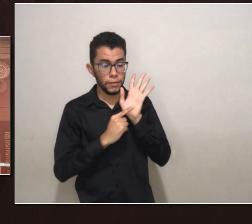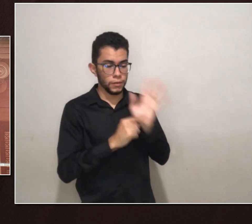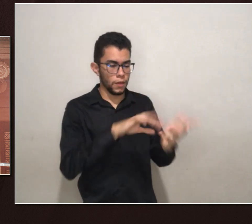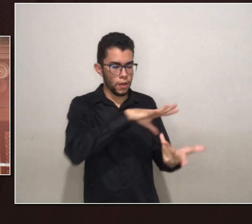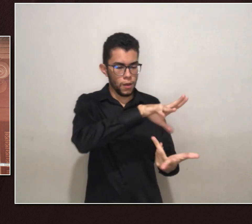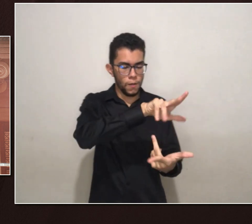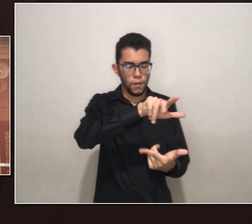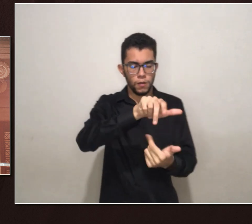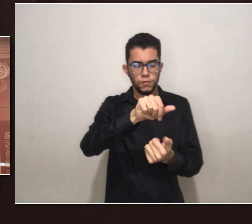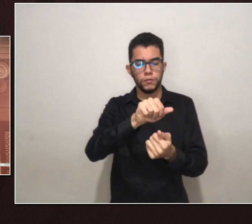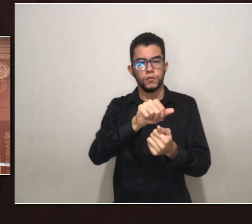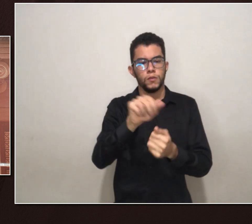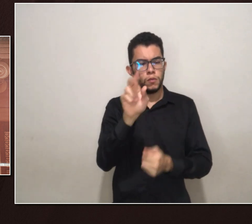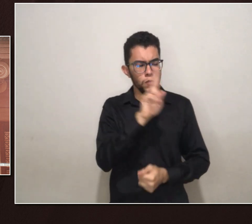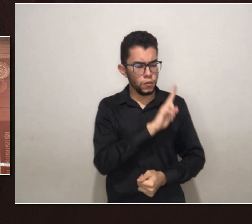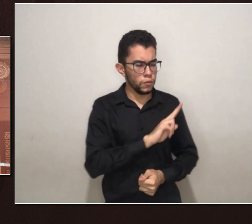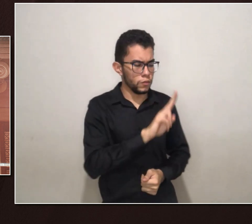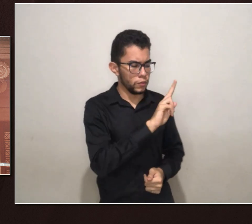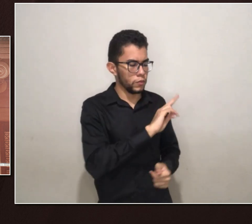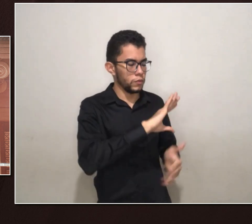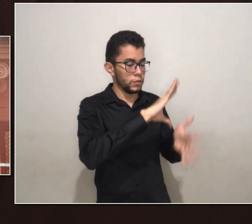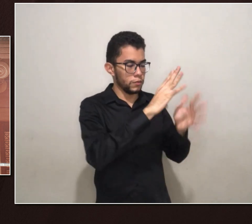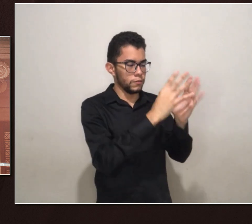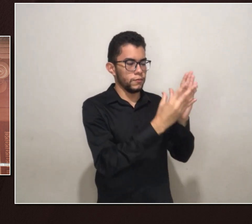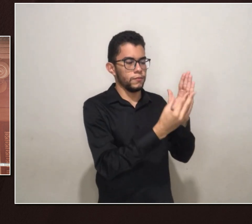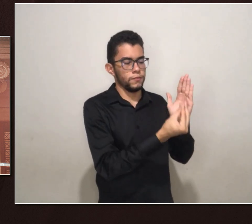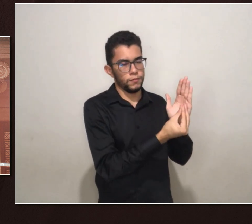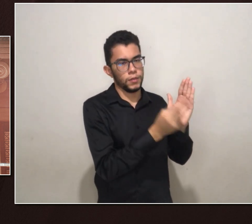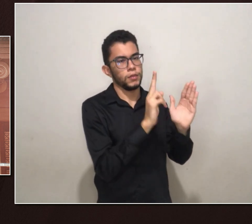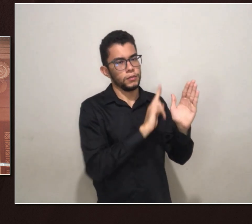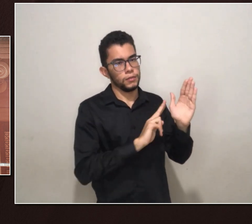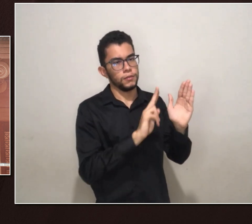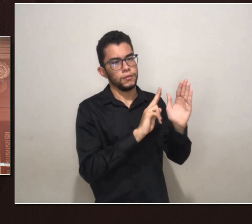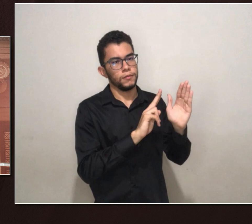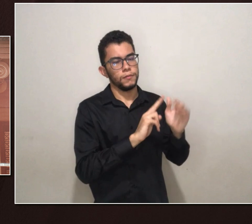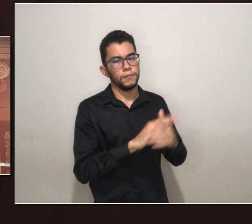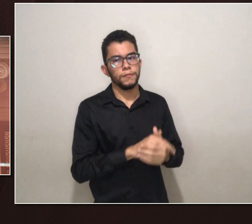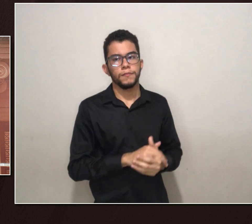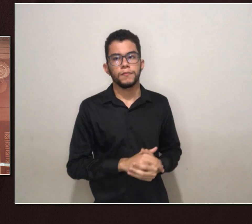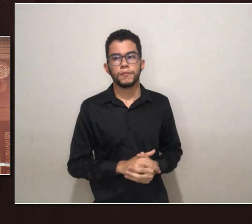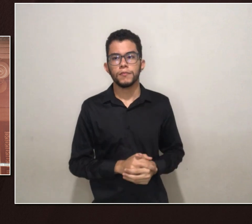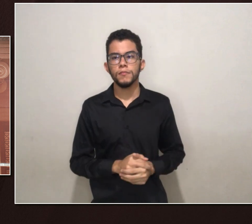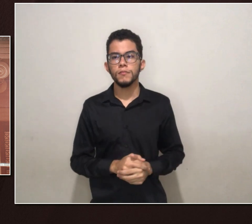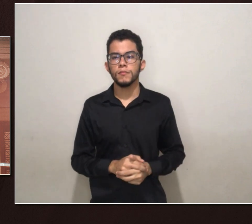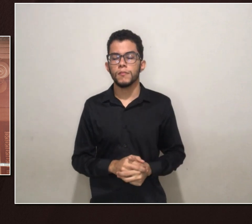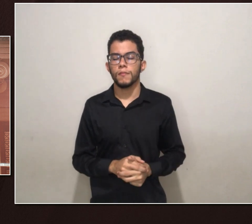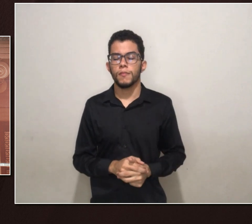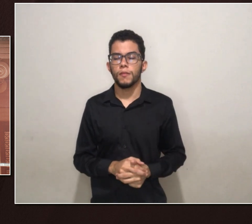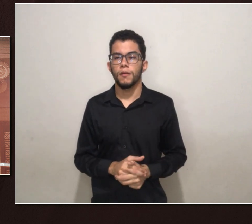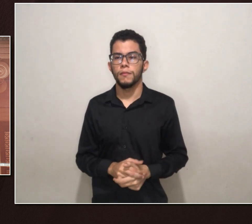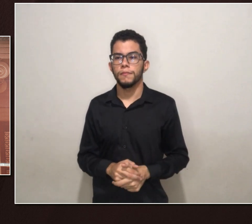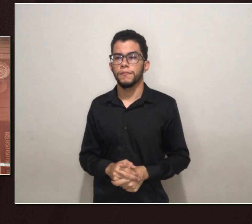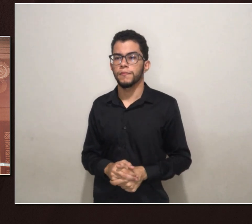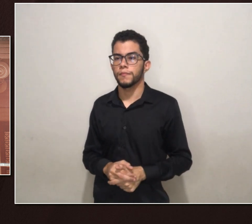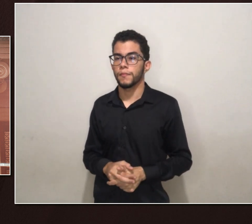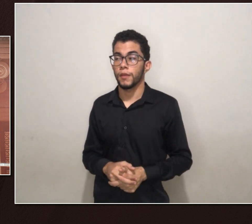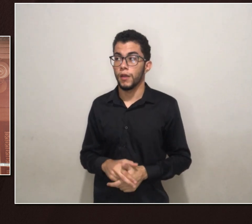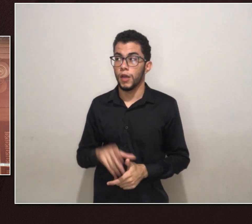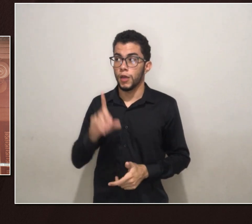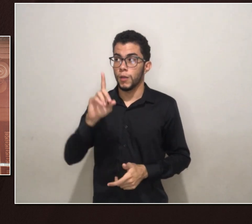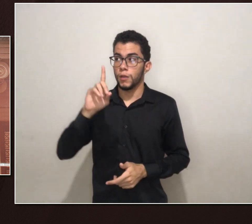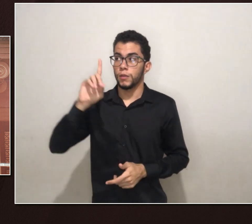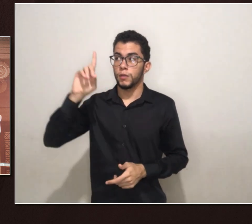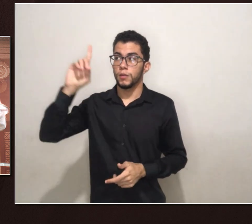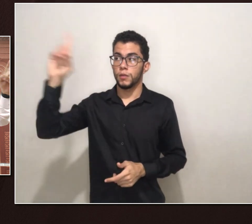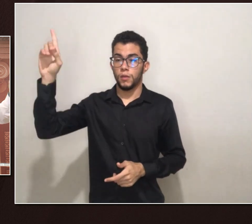né? Grande mistério da piedade, que é Deus como a verdade, sendo manifestado na